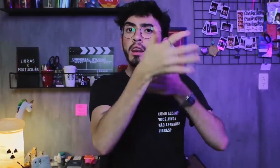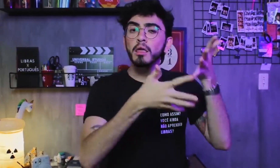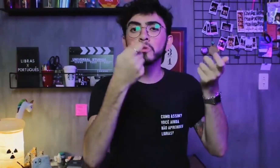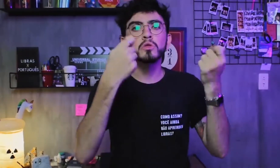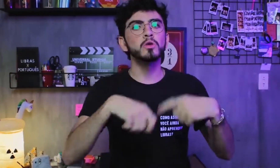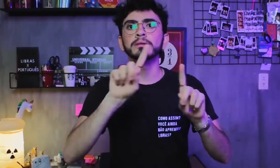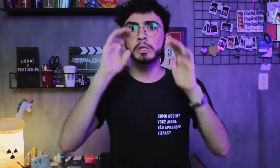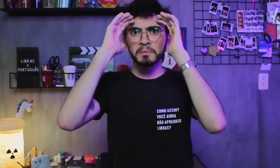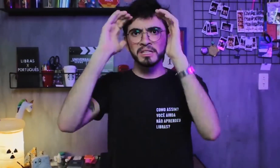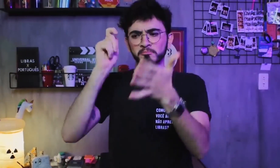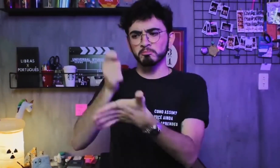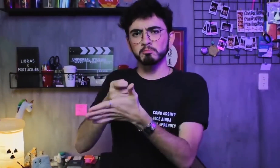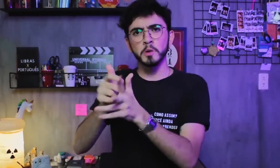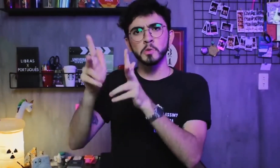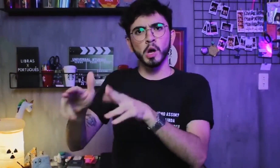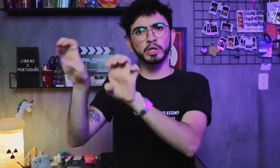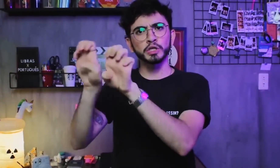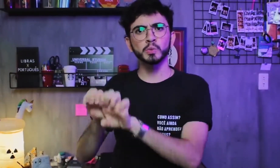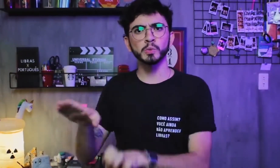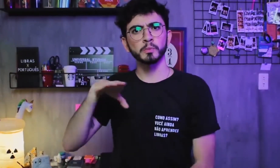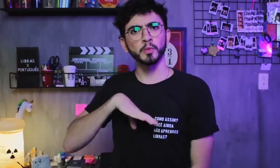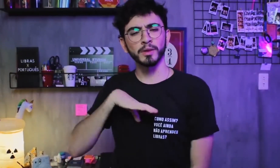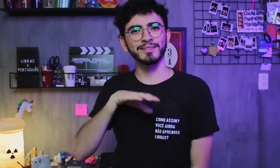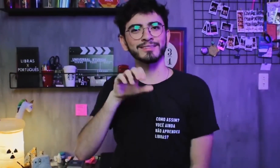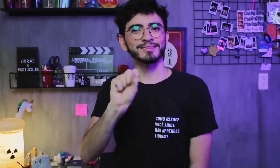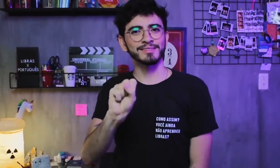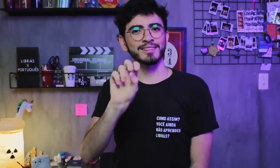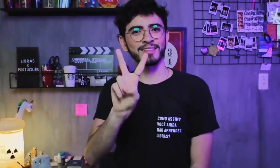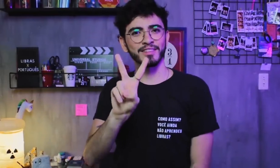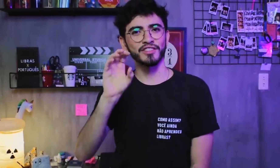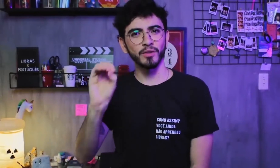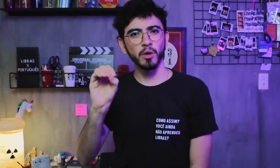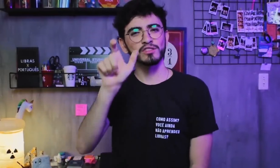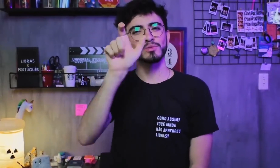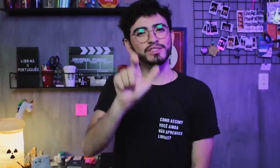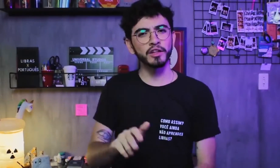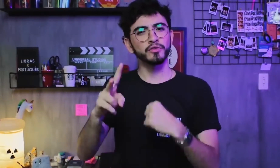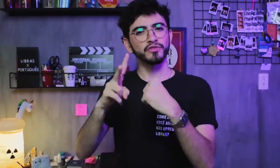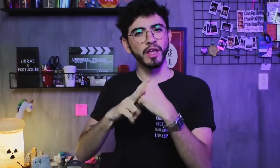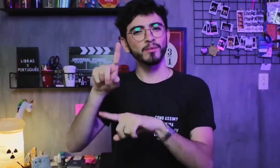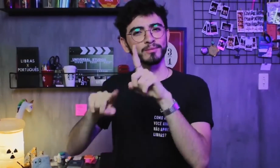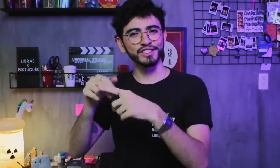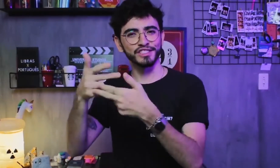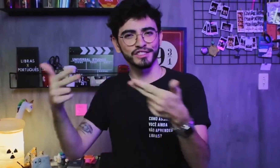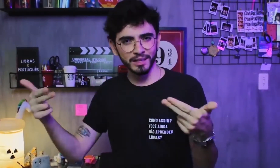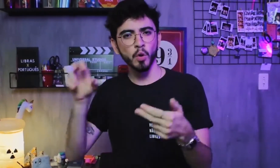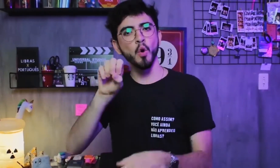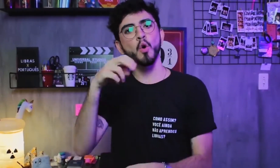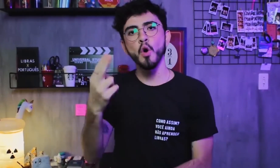A Libras não segue a mesma estrutura da língua portuguesa, não é igual, que é do sujeito, verbo, objeto e